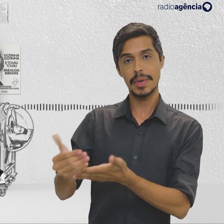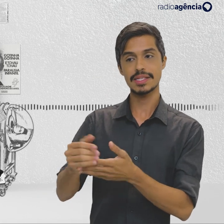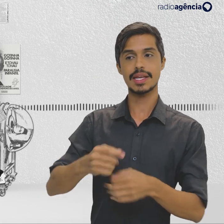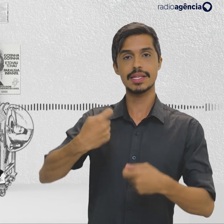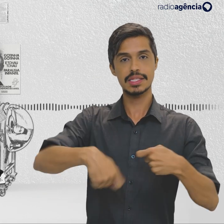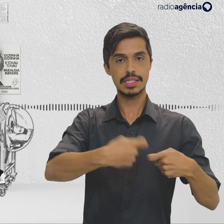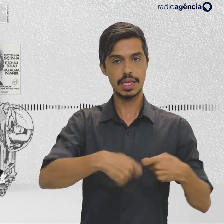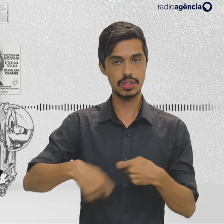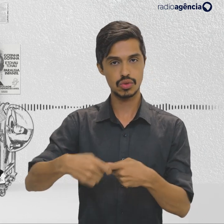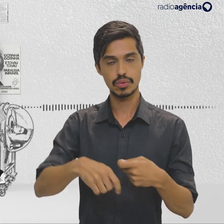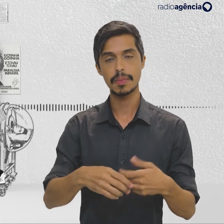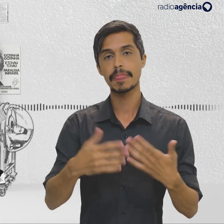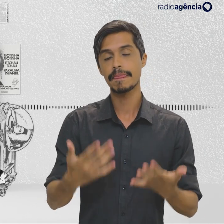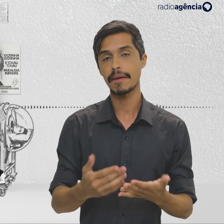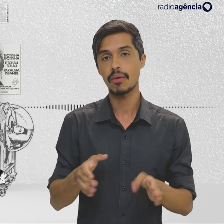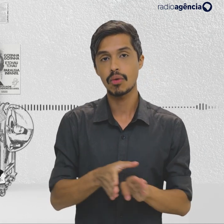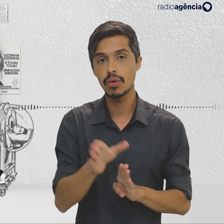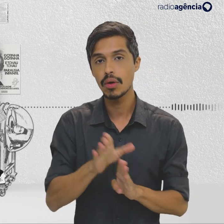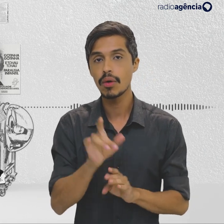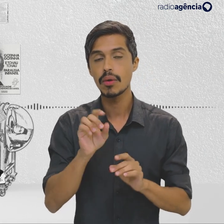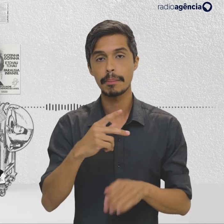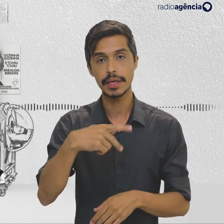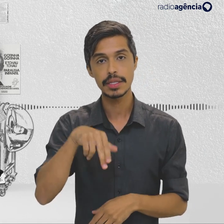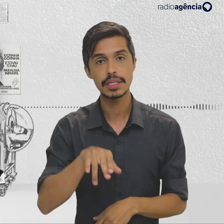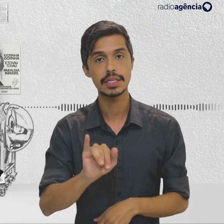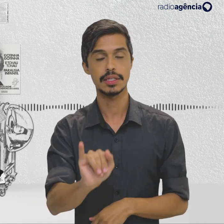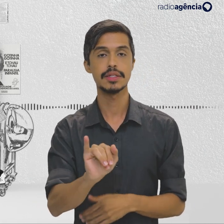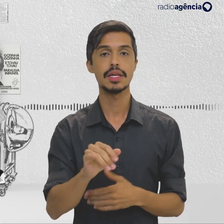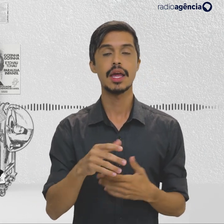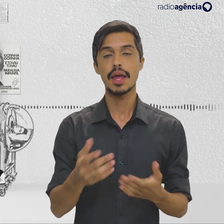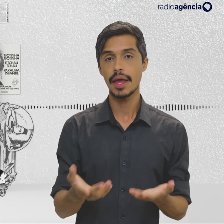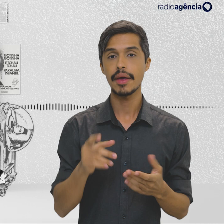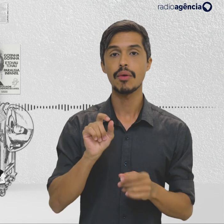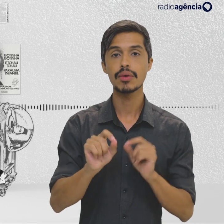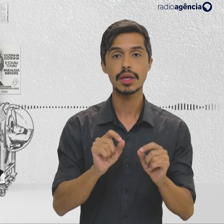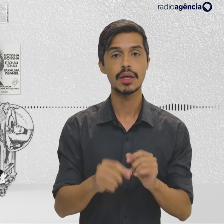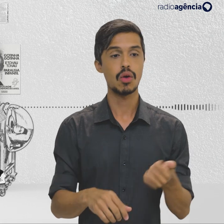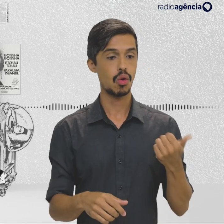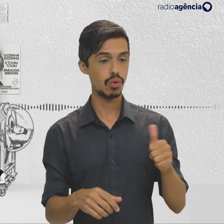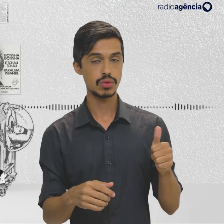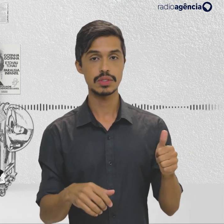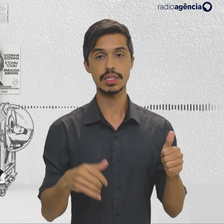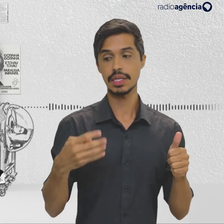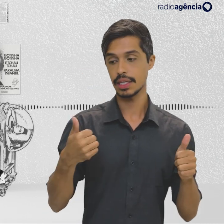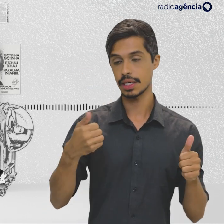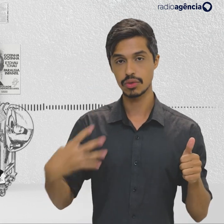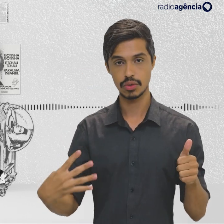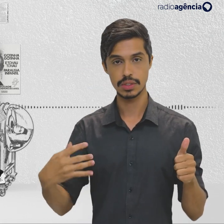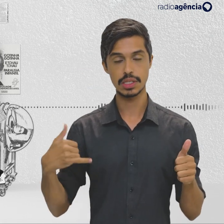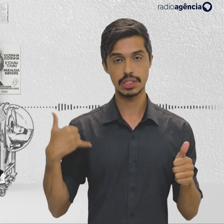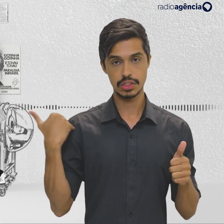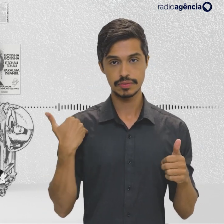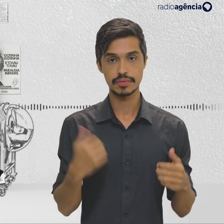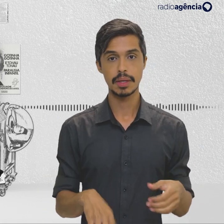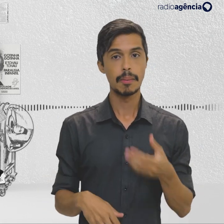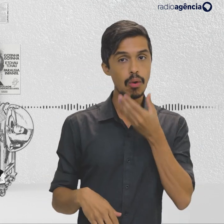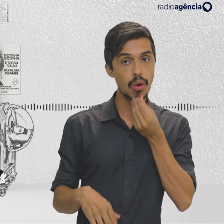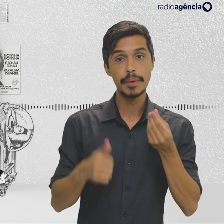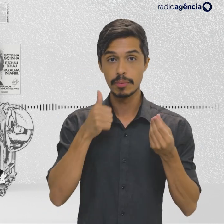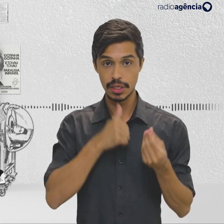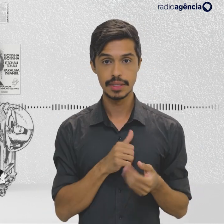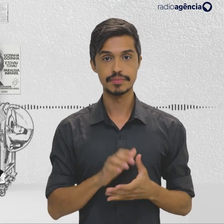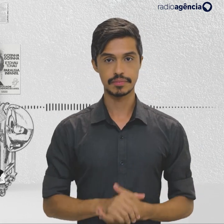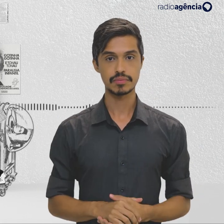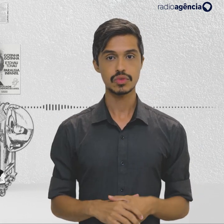sexual por isso a recomendação do PNI é de aplicação entre os 11 e os 14 anos para meninas